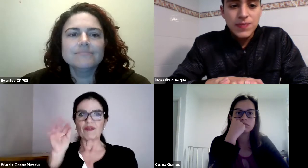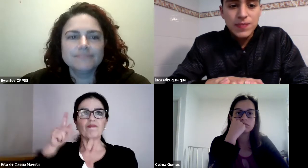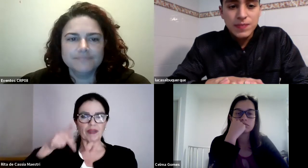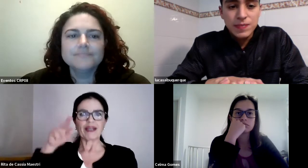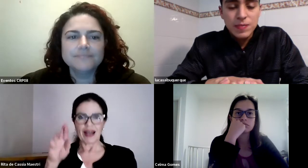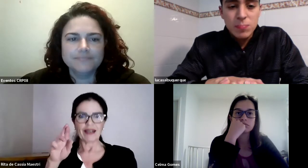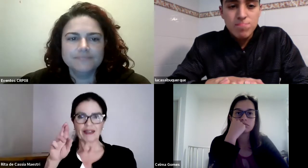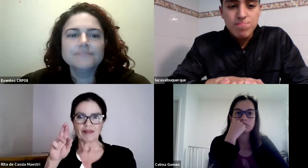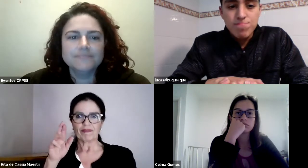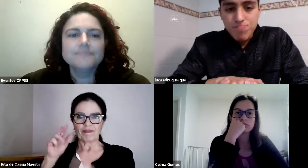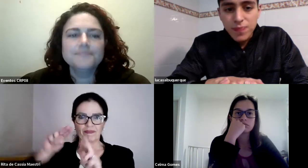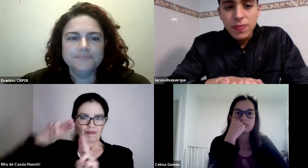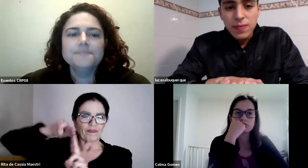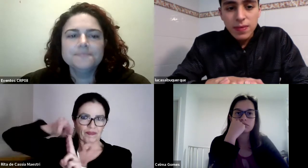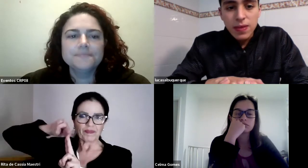UTF-PR.